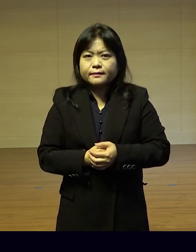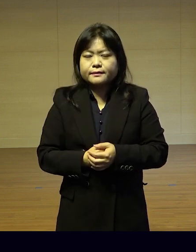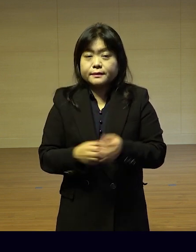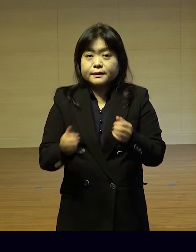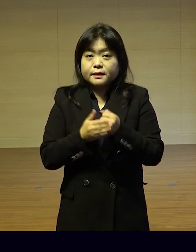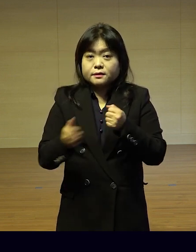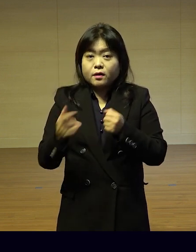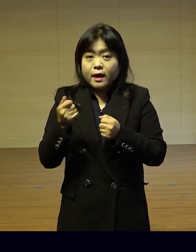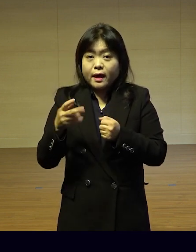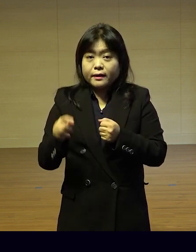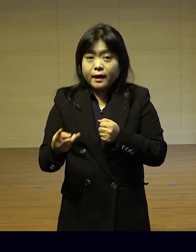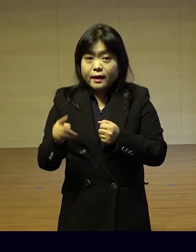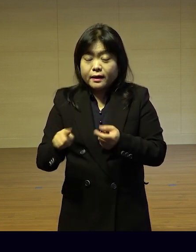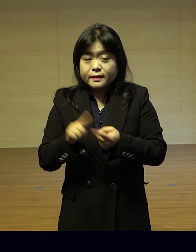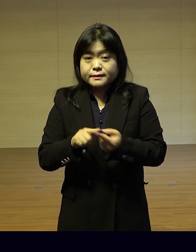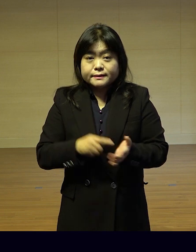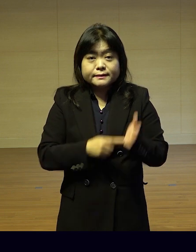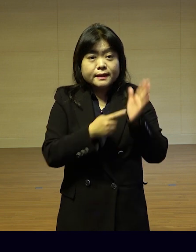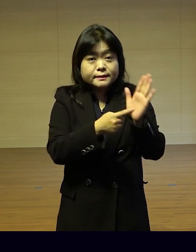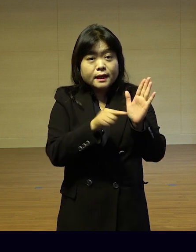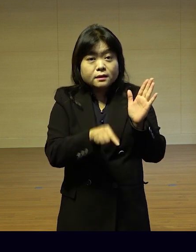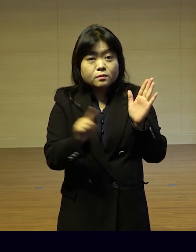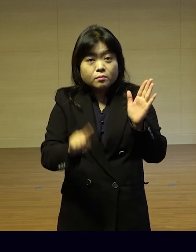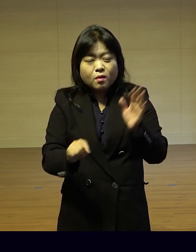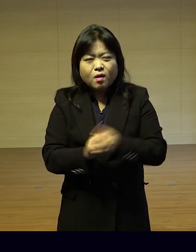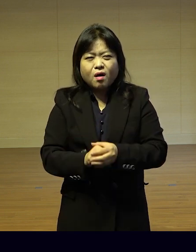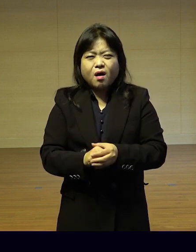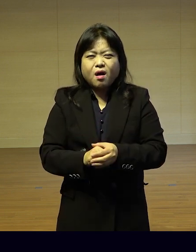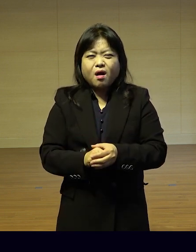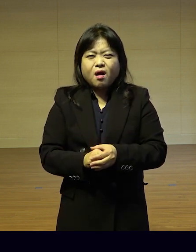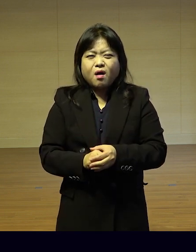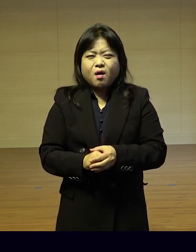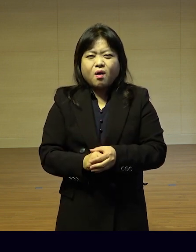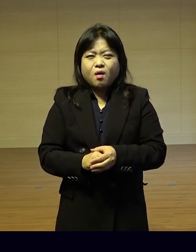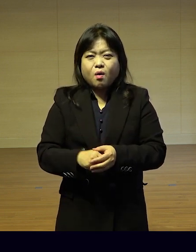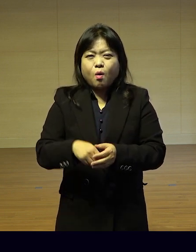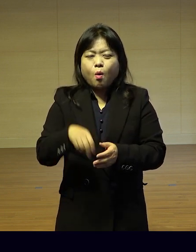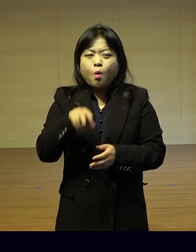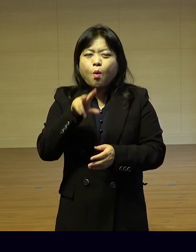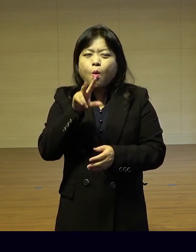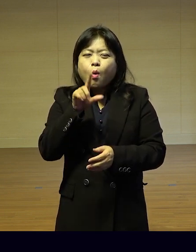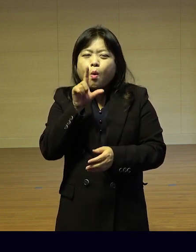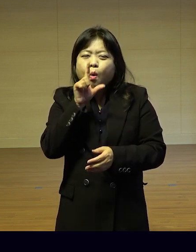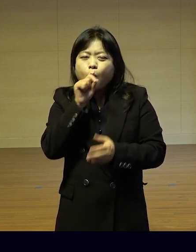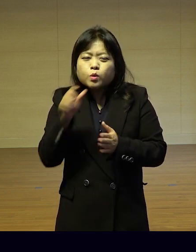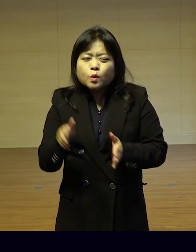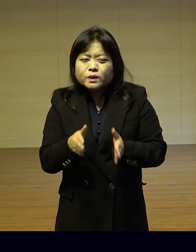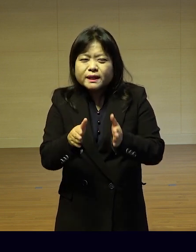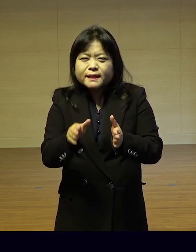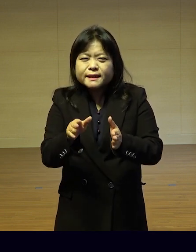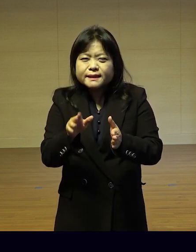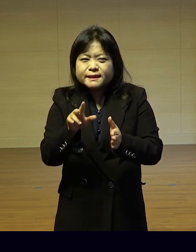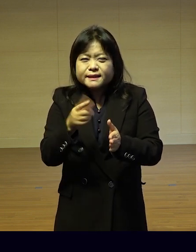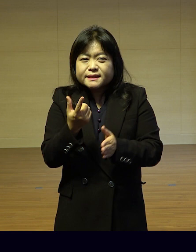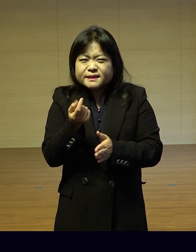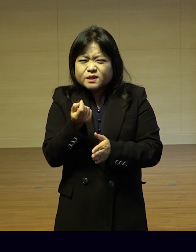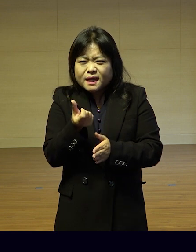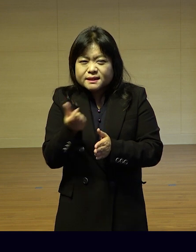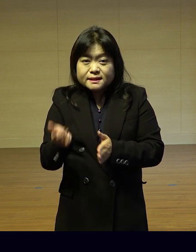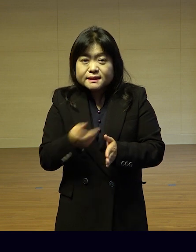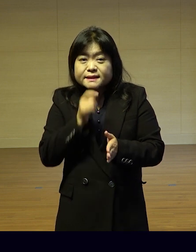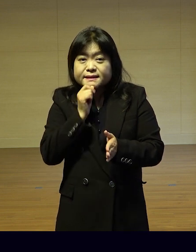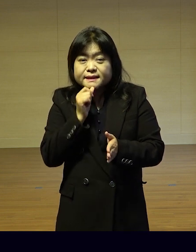그래서 헤겔이 제시하는 길은 마치 오설 진리, 오설길과도 같고, 우리는